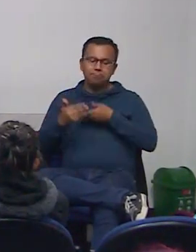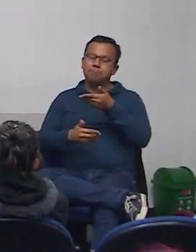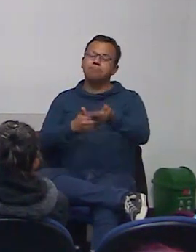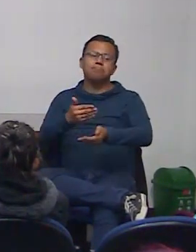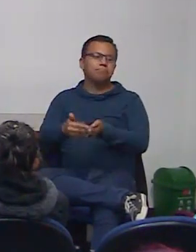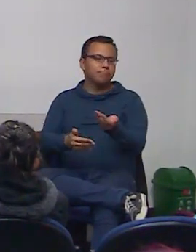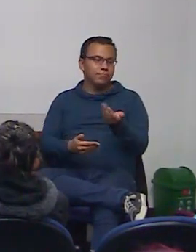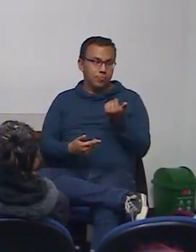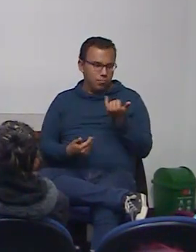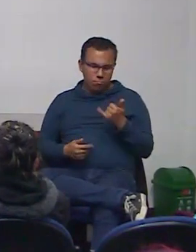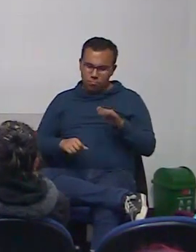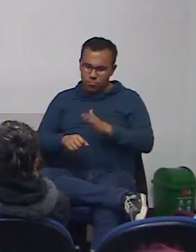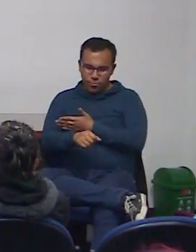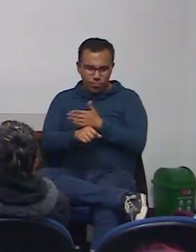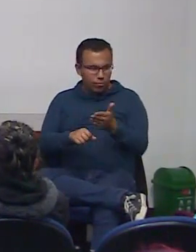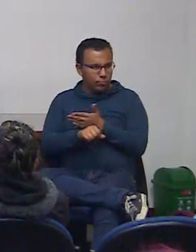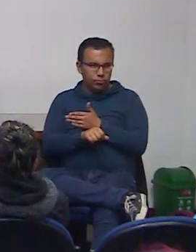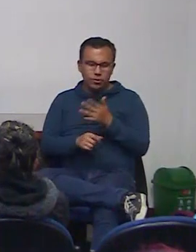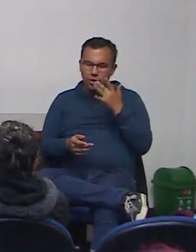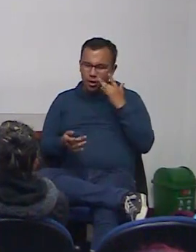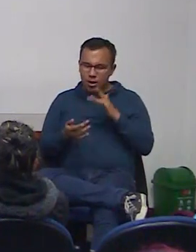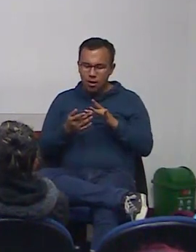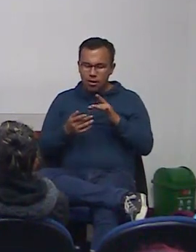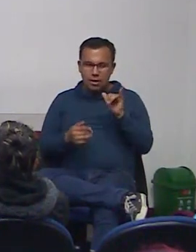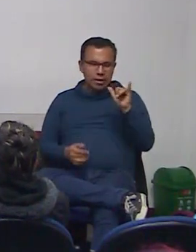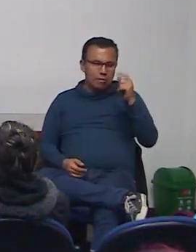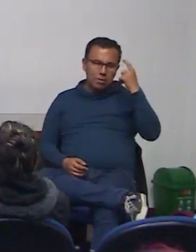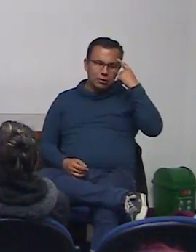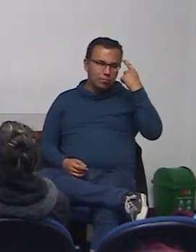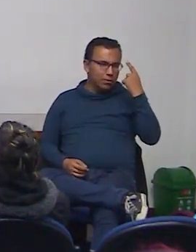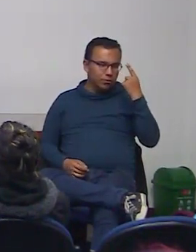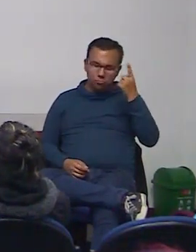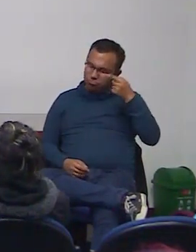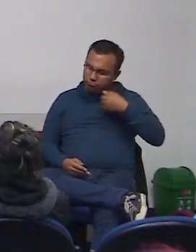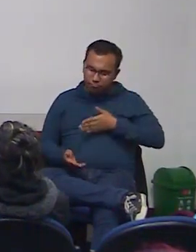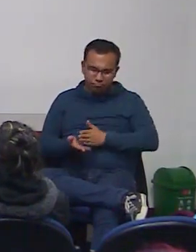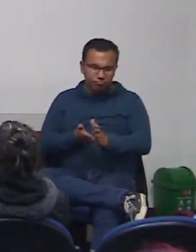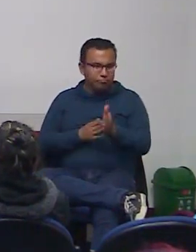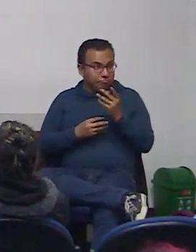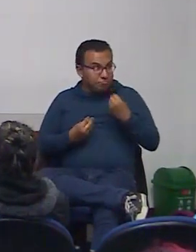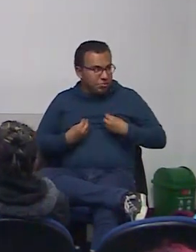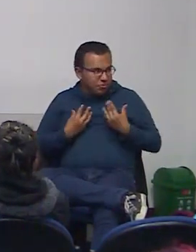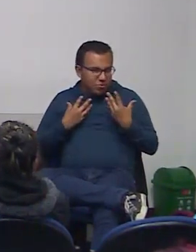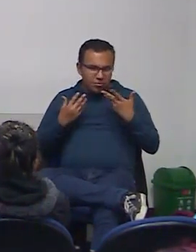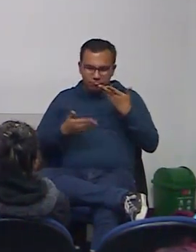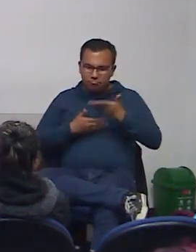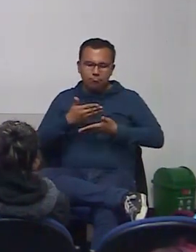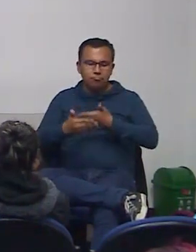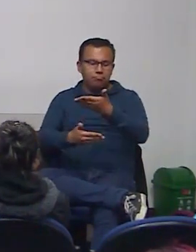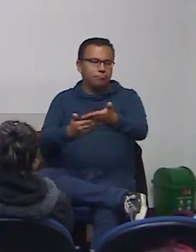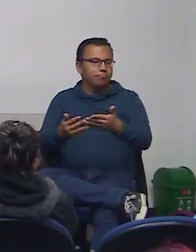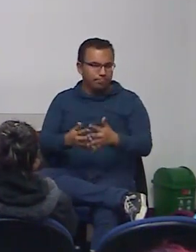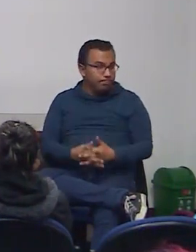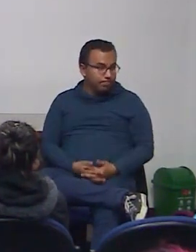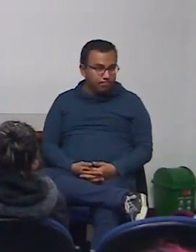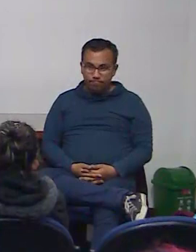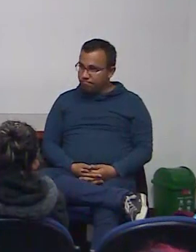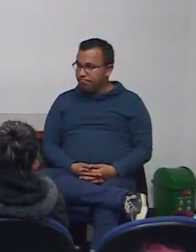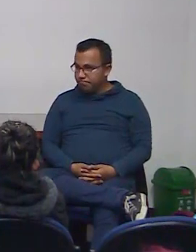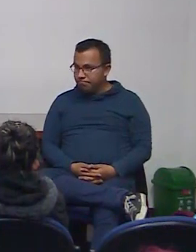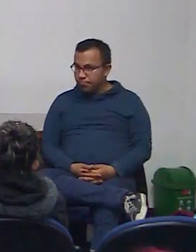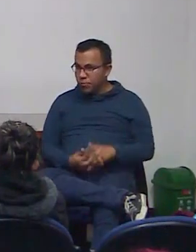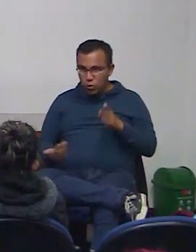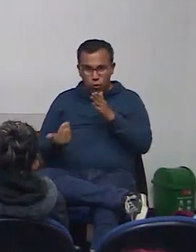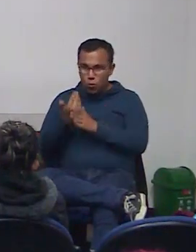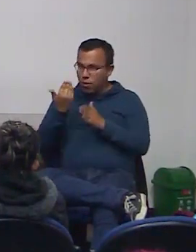digamos que music and Mind se construye a través de la experiencia de los años de lo que vamos viviendo de lo que vamos haciendo y y nos